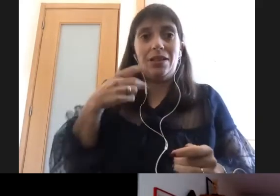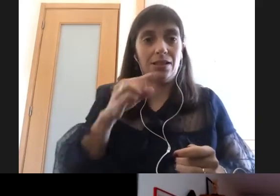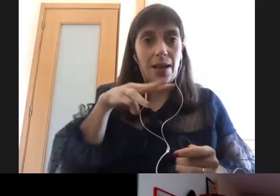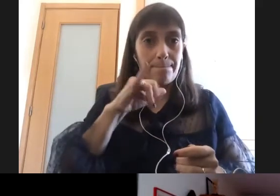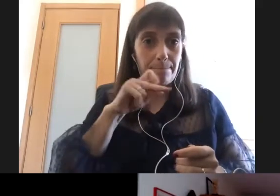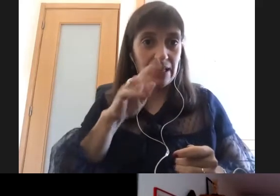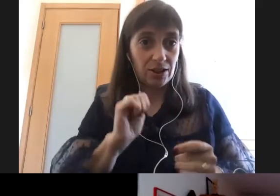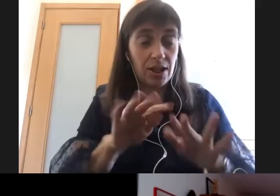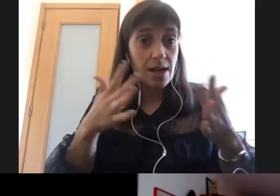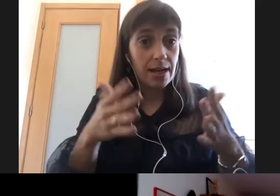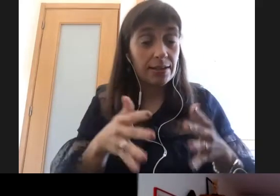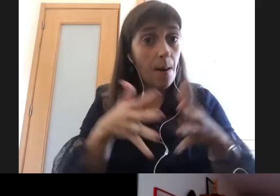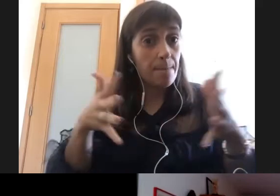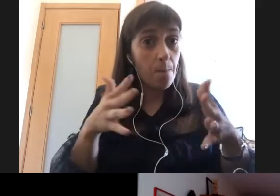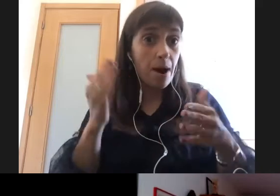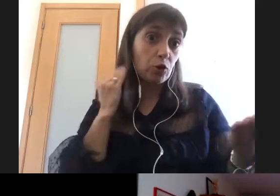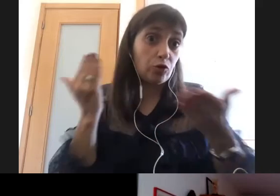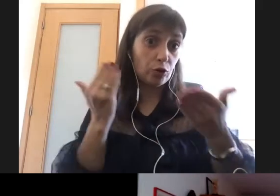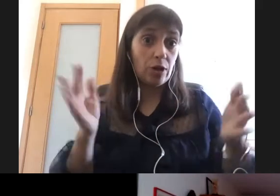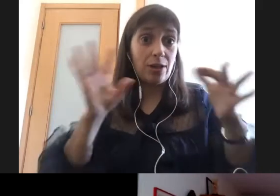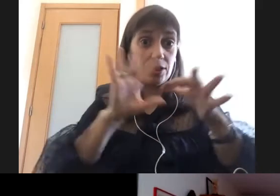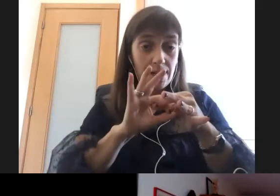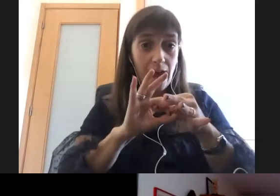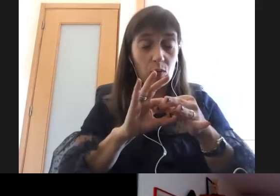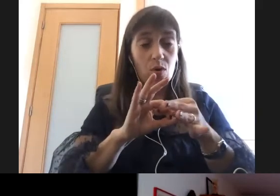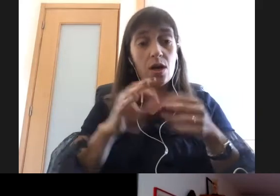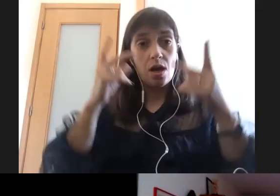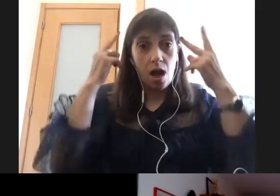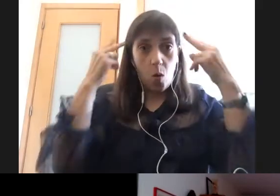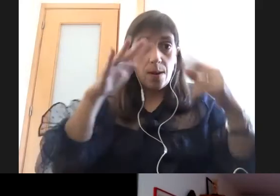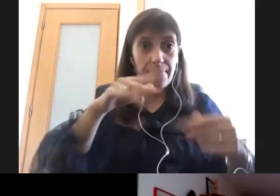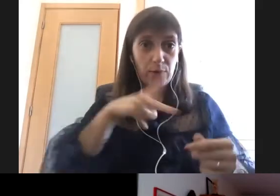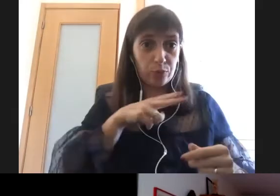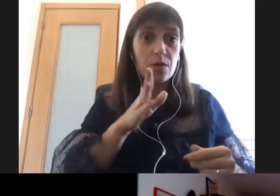melhores funcionários públicos do Império Português moravam em Minas Gerais.